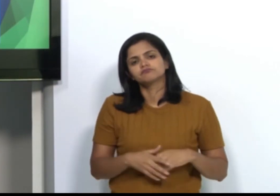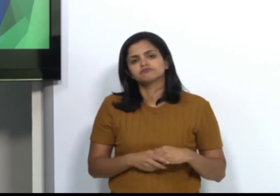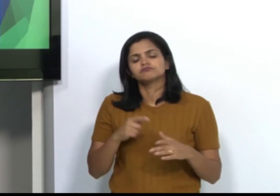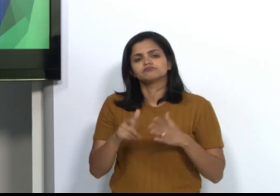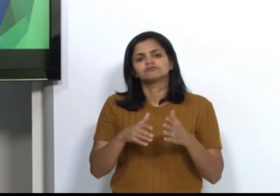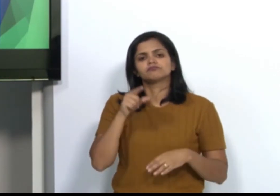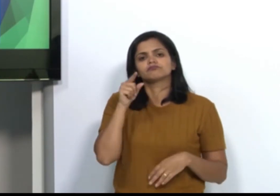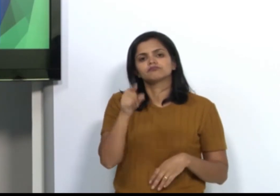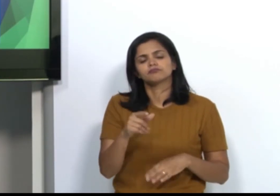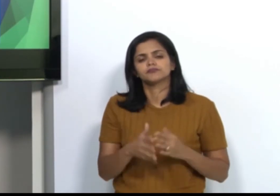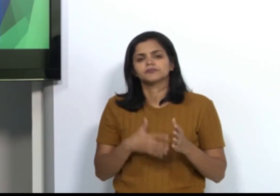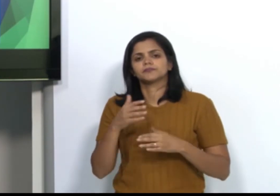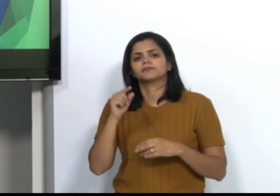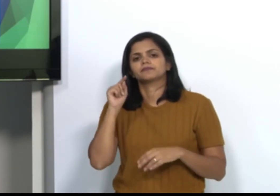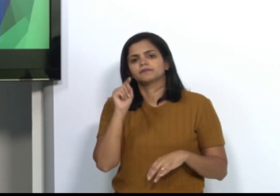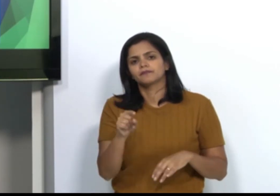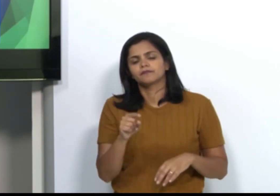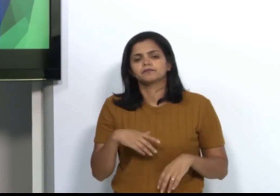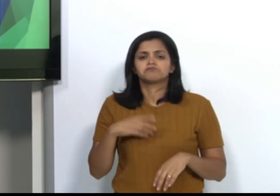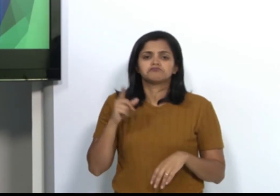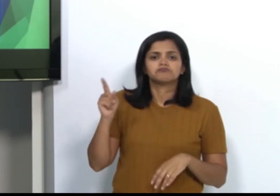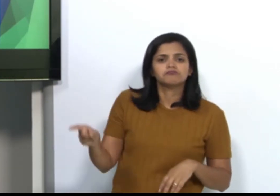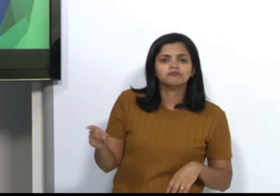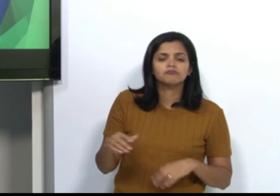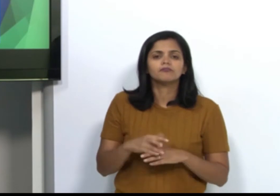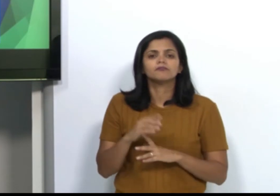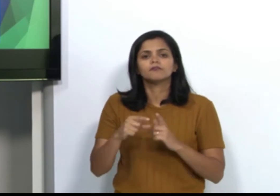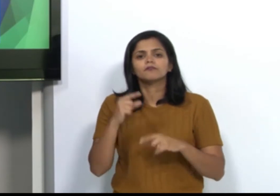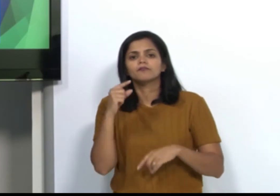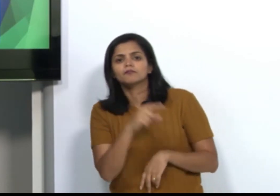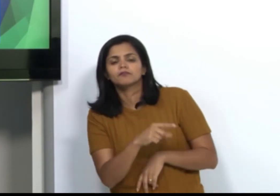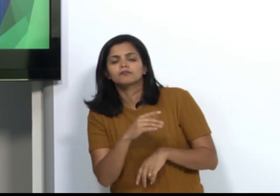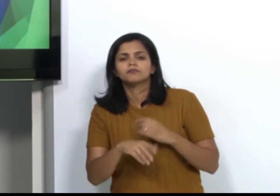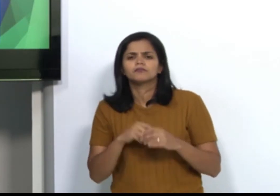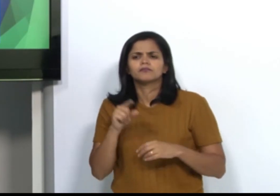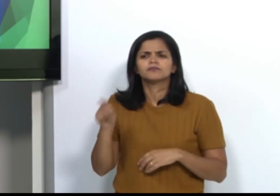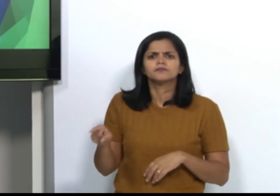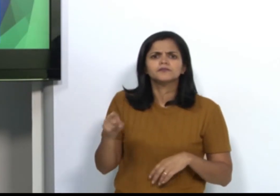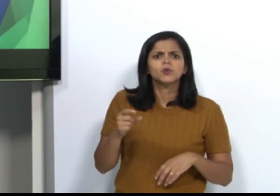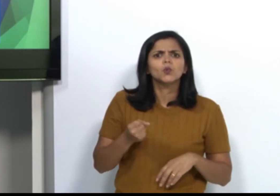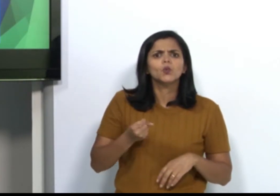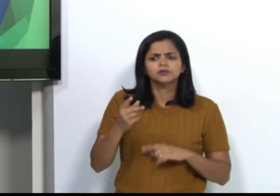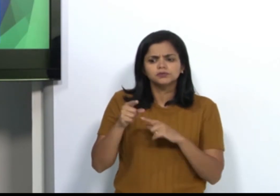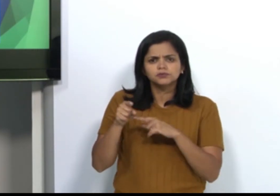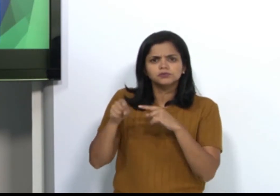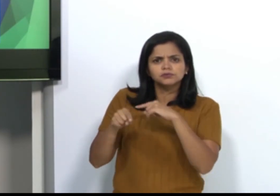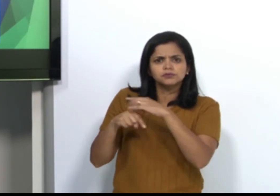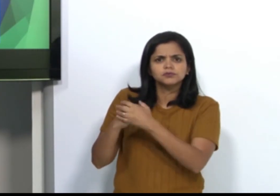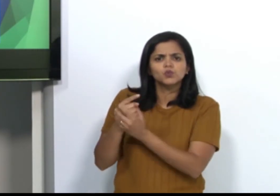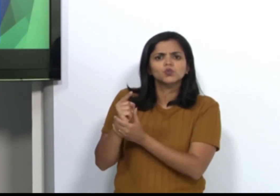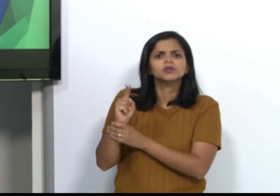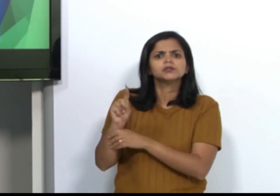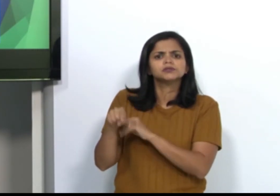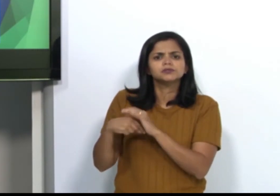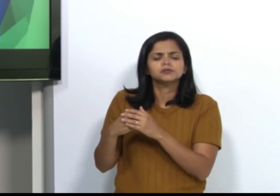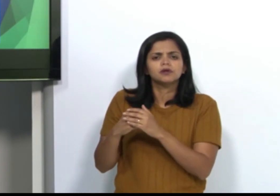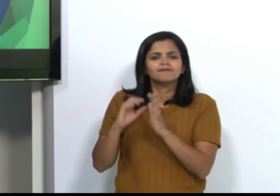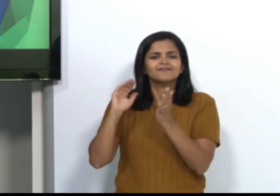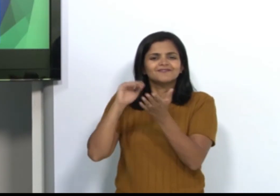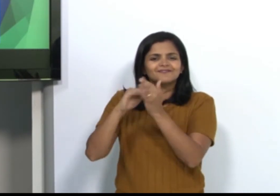Ou, se eu sinalizo isso, você, sinalizo você, ele. Veja a quantidade